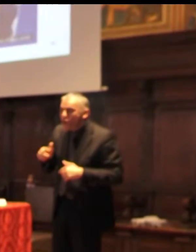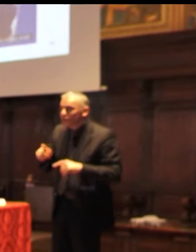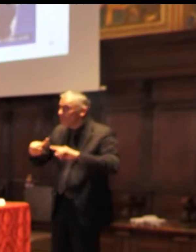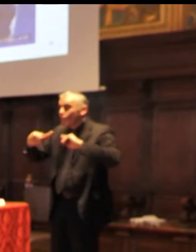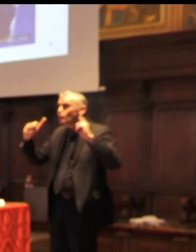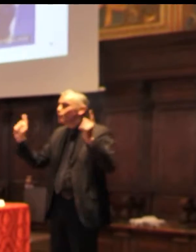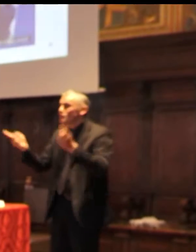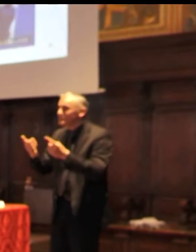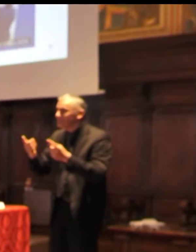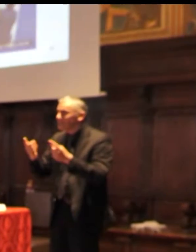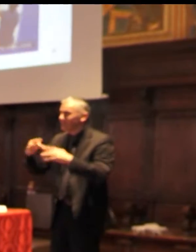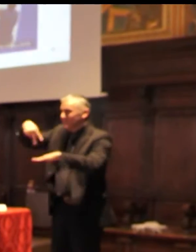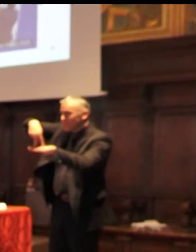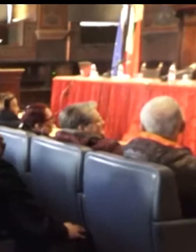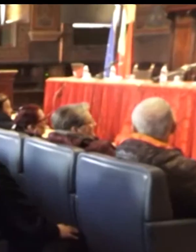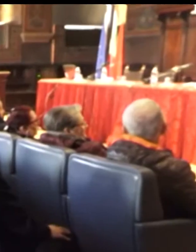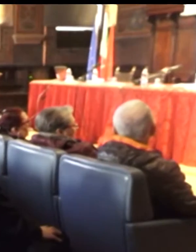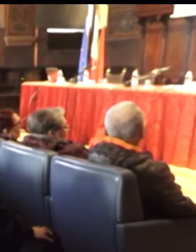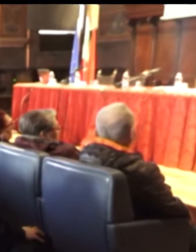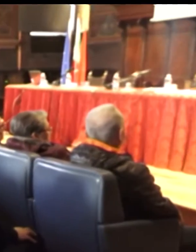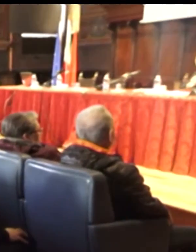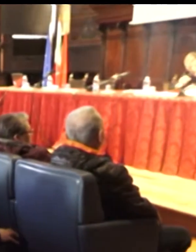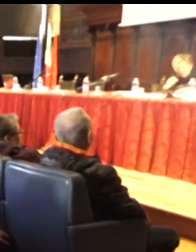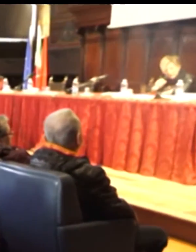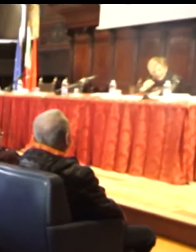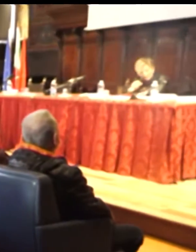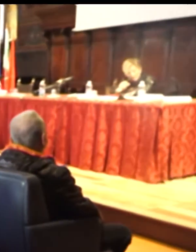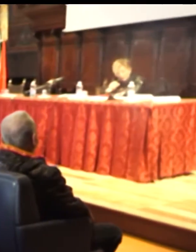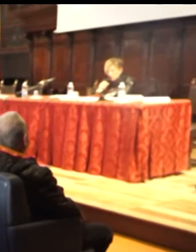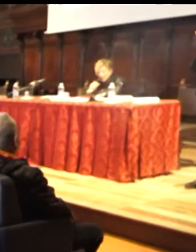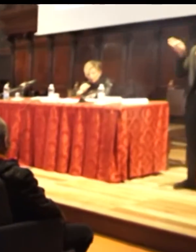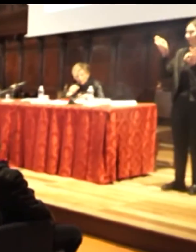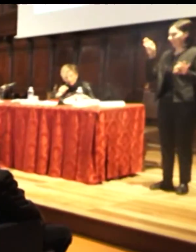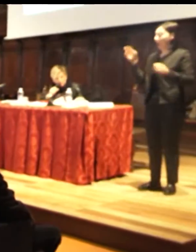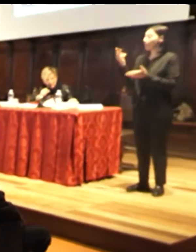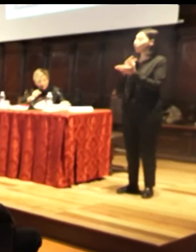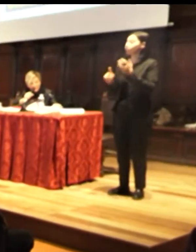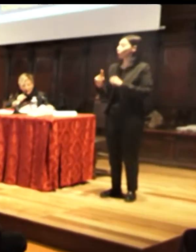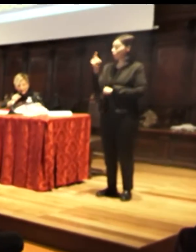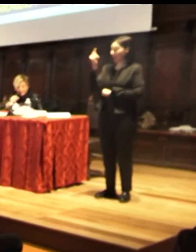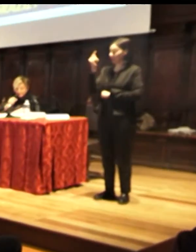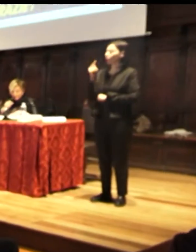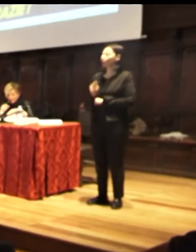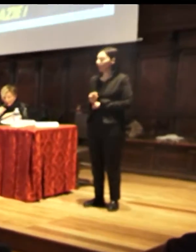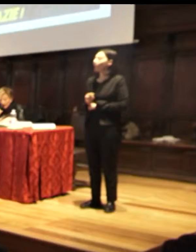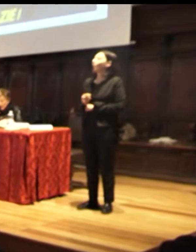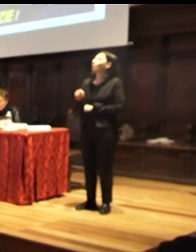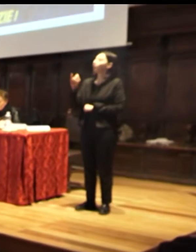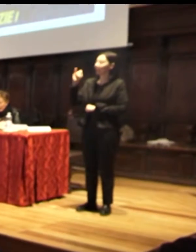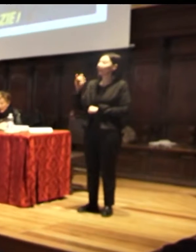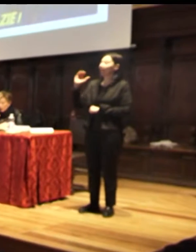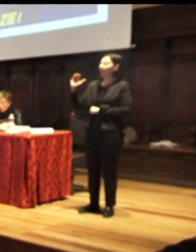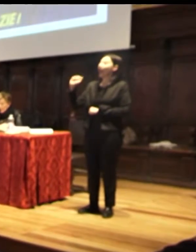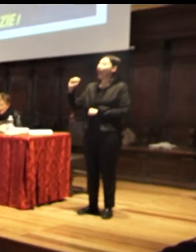Una giornata coordinata da Liana Cicchi, presidente del Consorzio Auriga con gli interventi di Raffaele Goretti, presidente dell'Osservatorio e